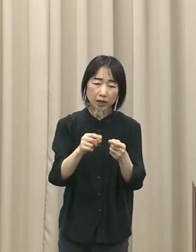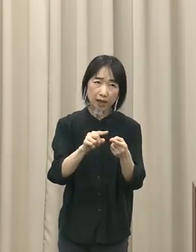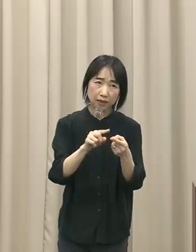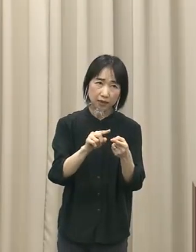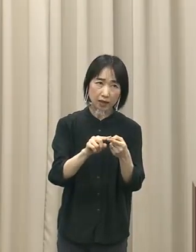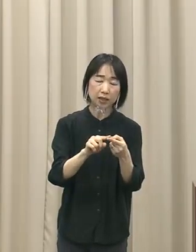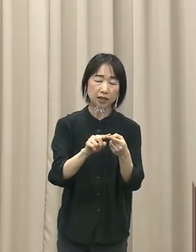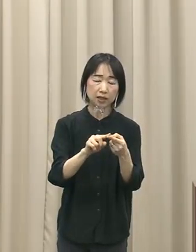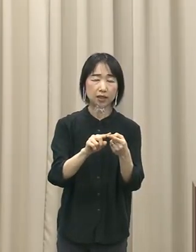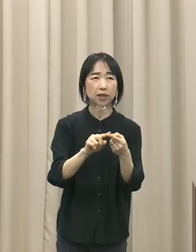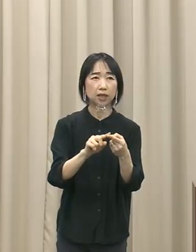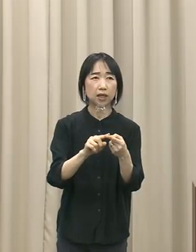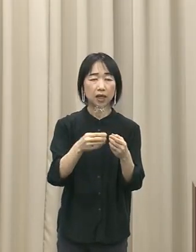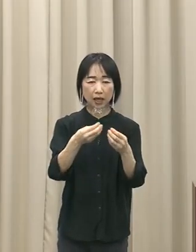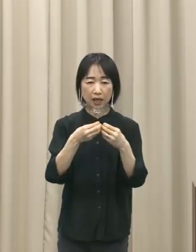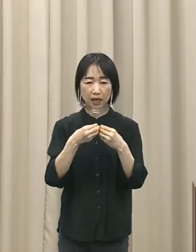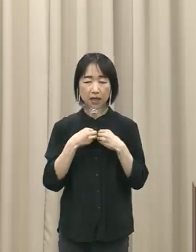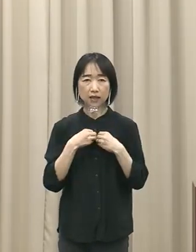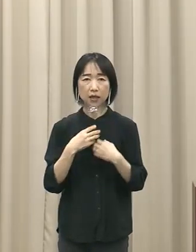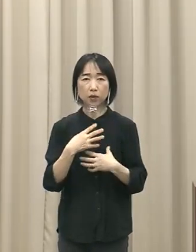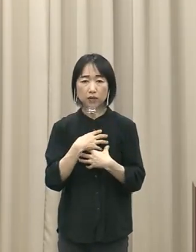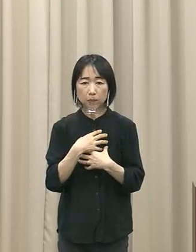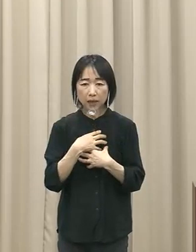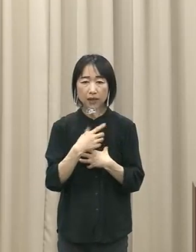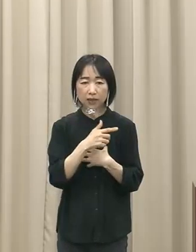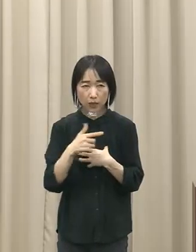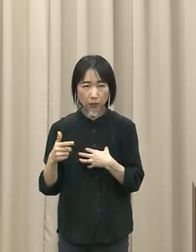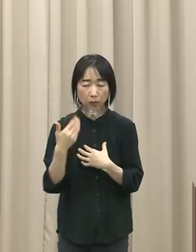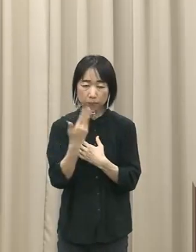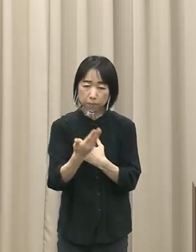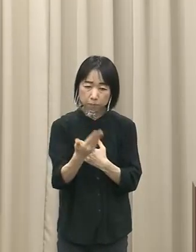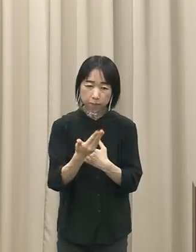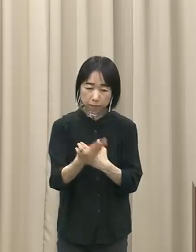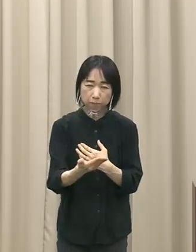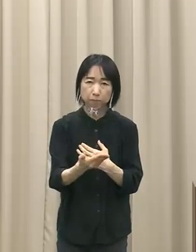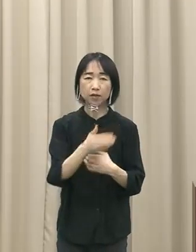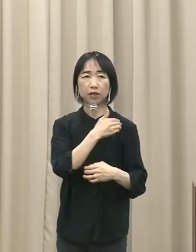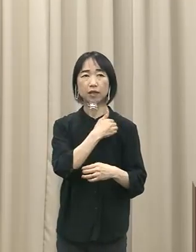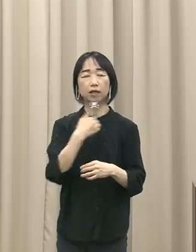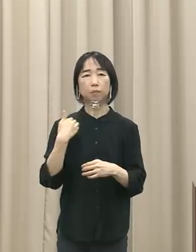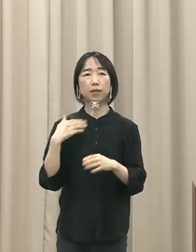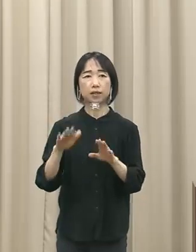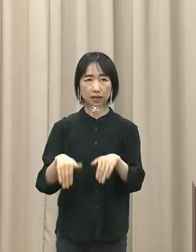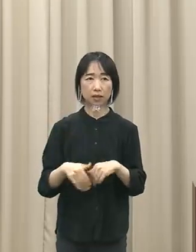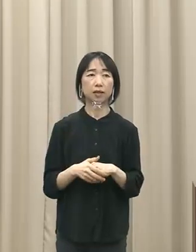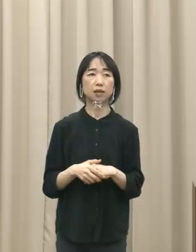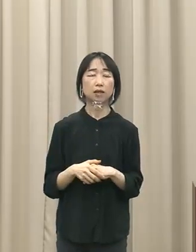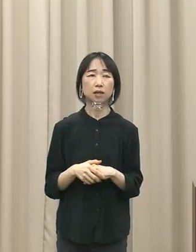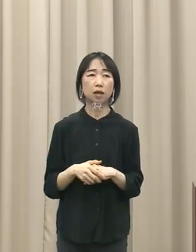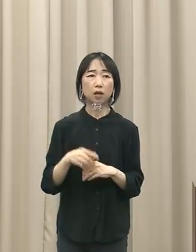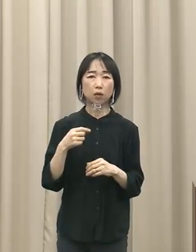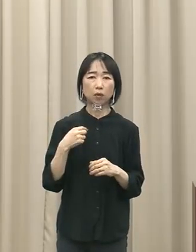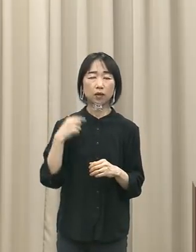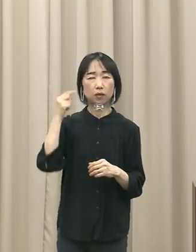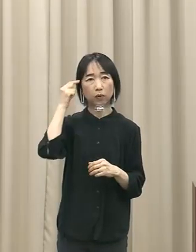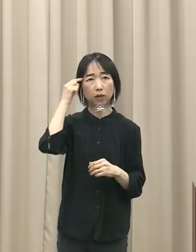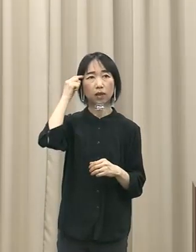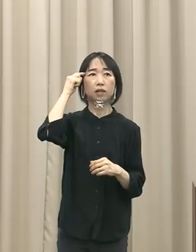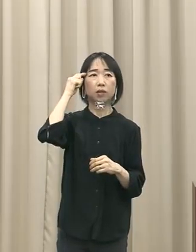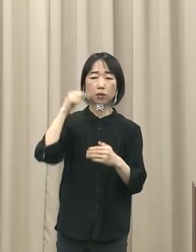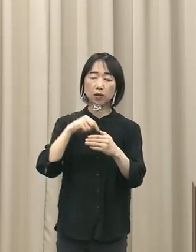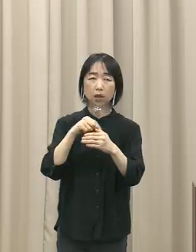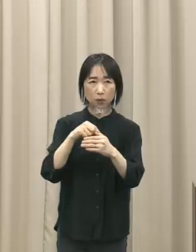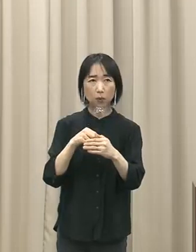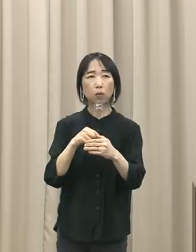感染の状況、感染の可能性の状況についてお聞き取りすることができたので、まあ、私の感じから言うとほ